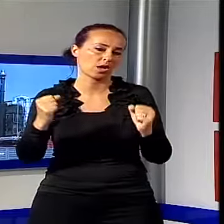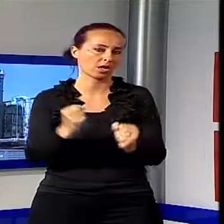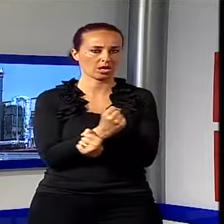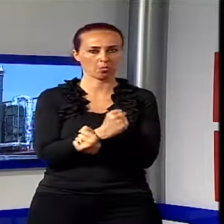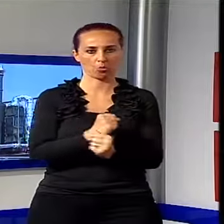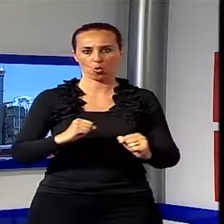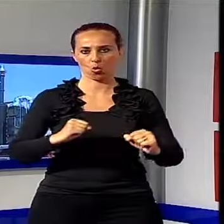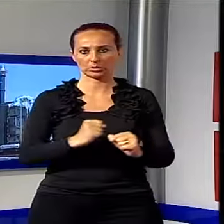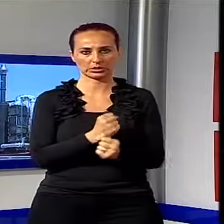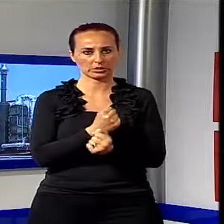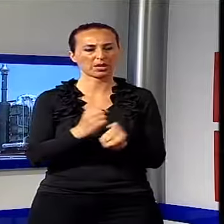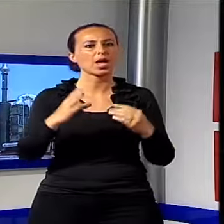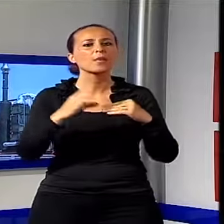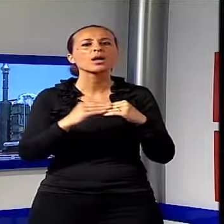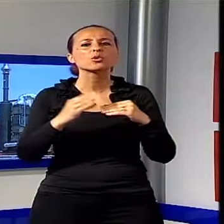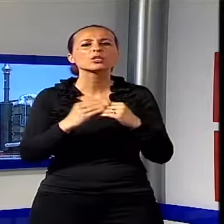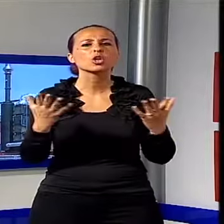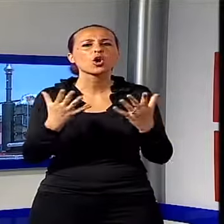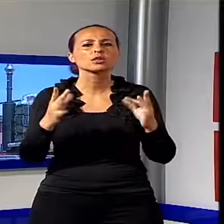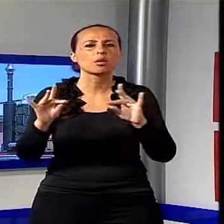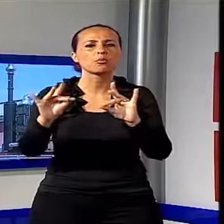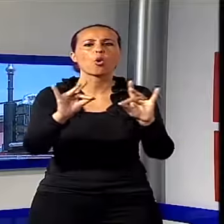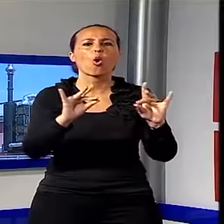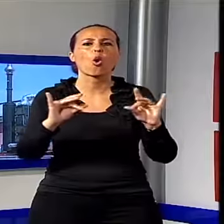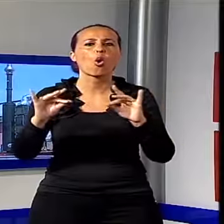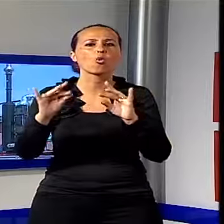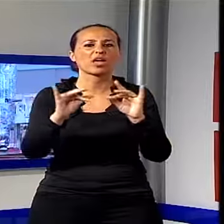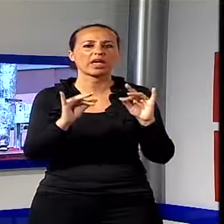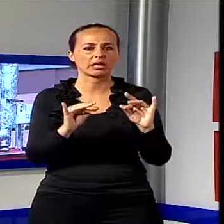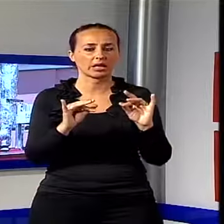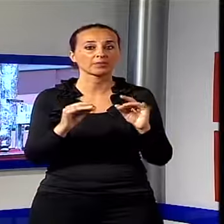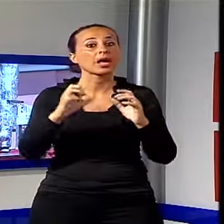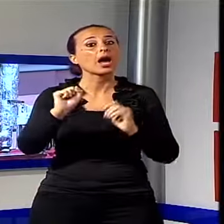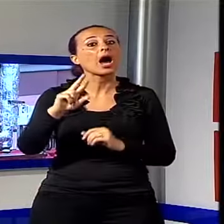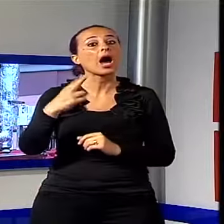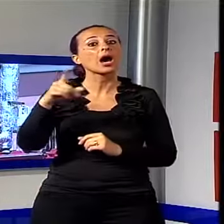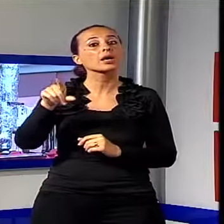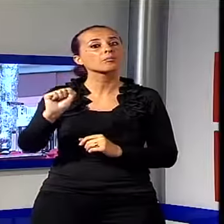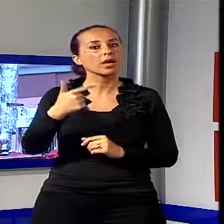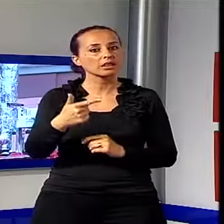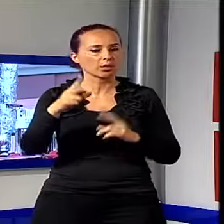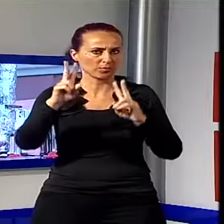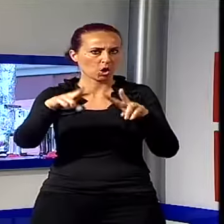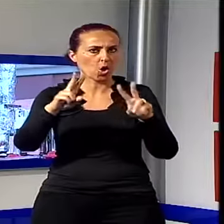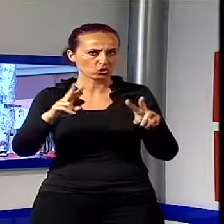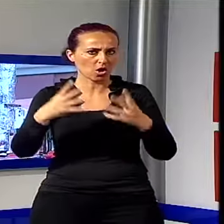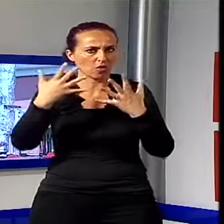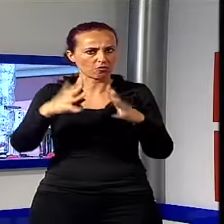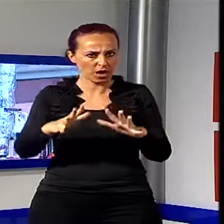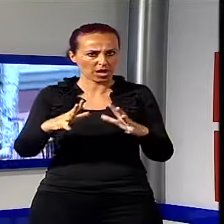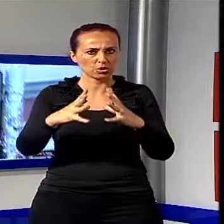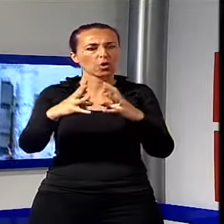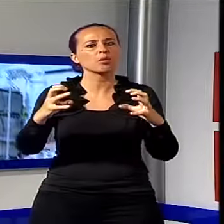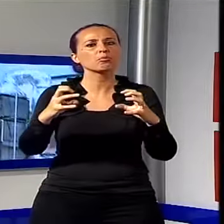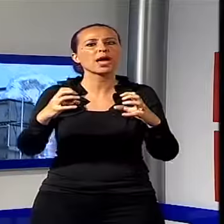delle polveri sottili, così afferma il Dipartimento Arpat di Lucca che ha effettuato dei controlli presso gli impianti a biomasse di Via della